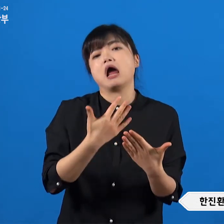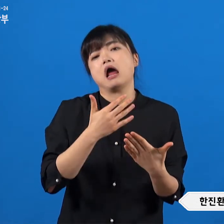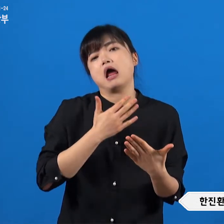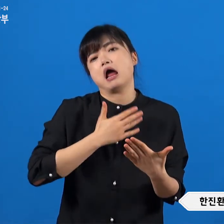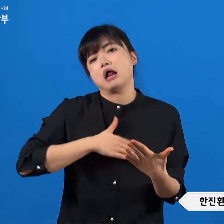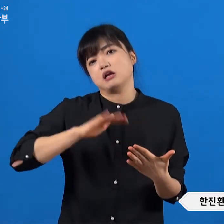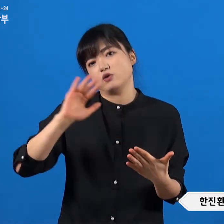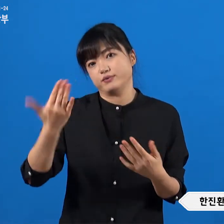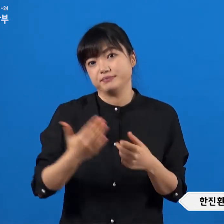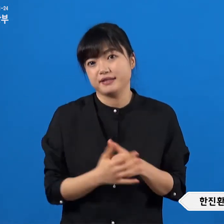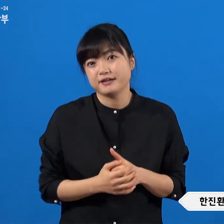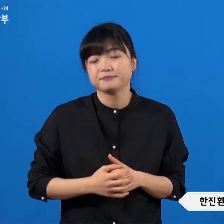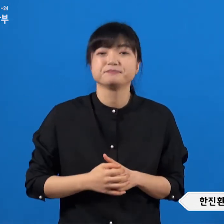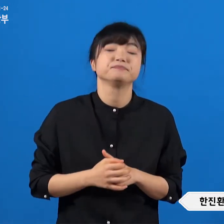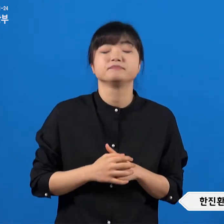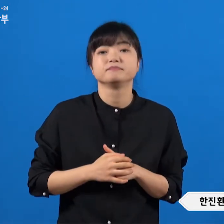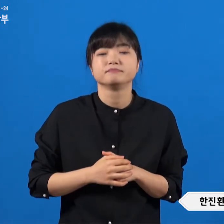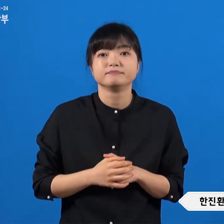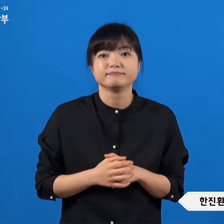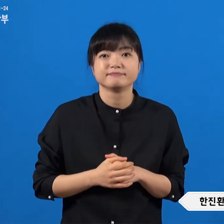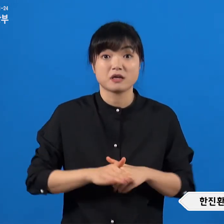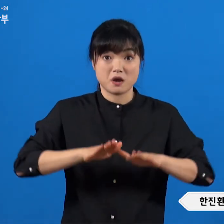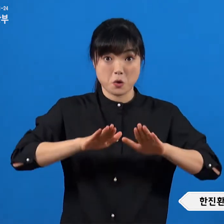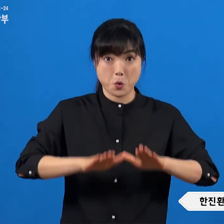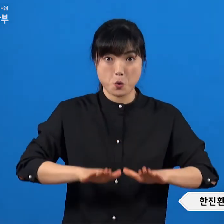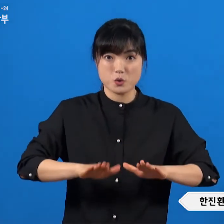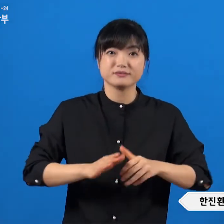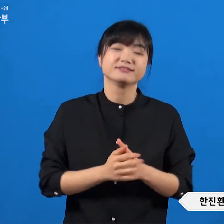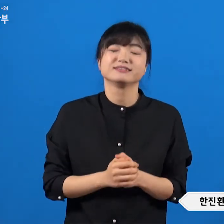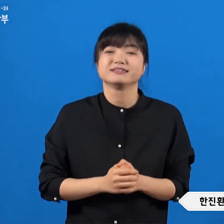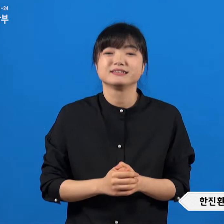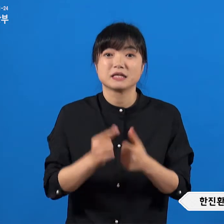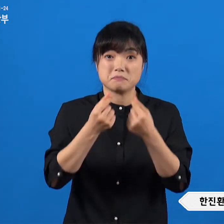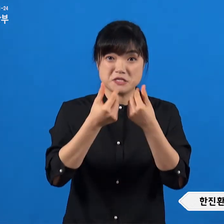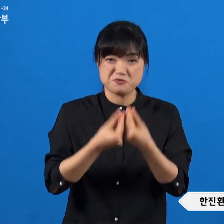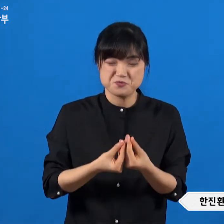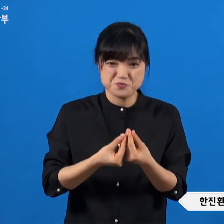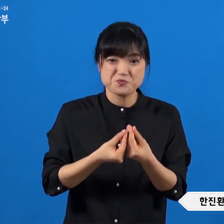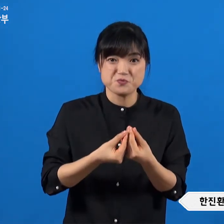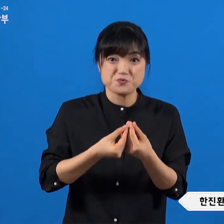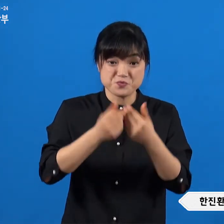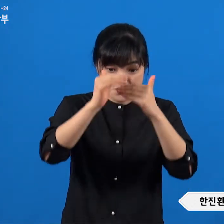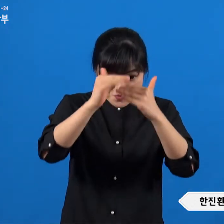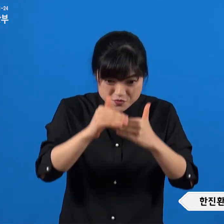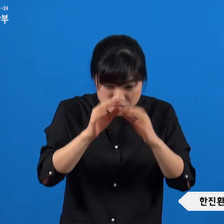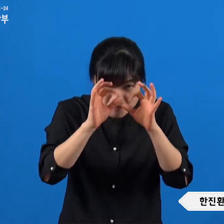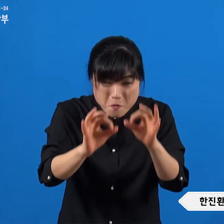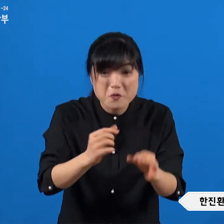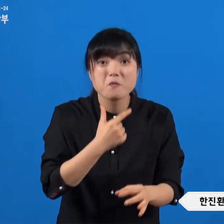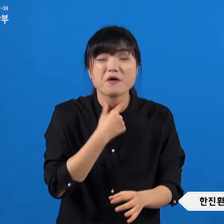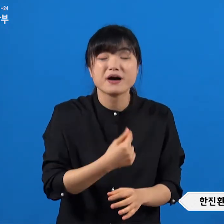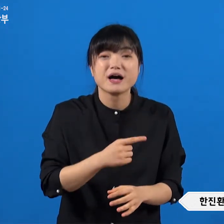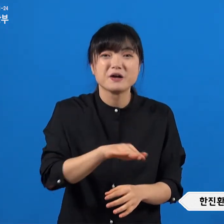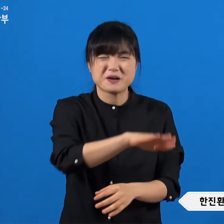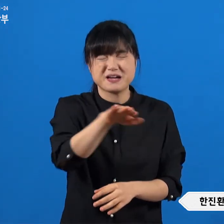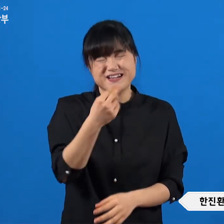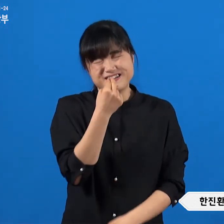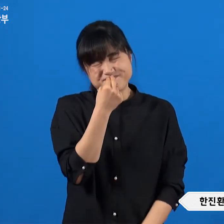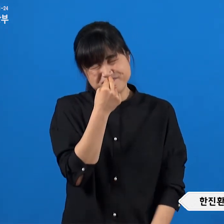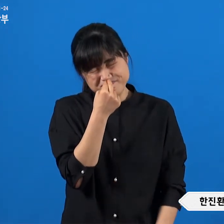닿게 됩니다. 자, 오늘 비유를 한번 보겠습니다. 오늘 이 비유는 모두